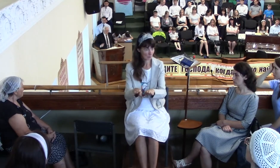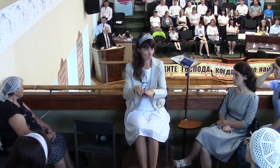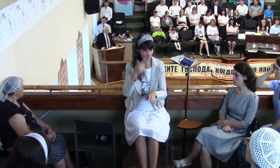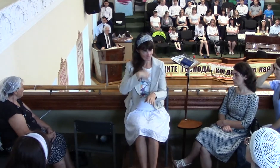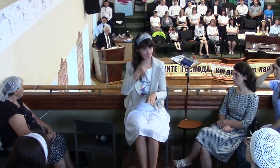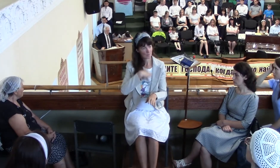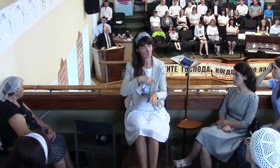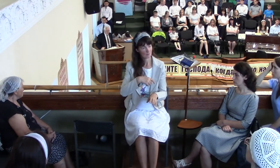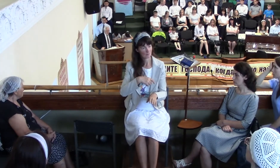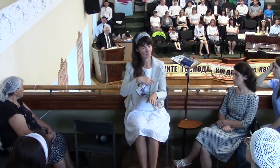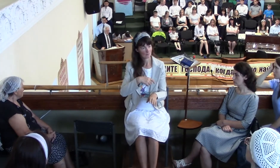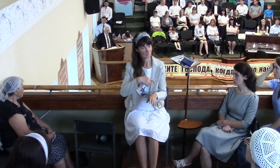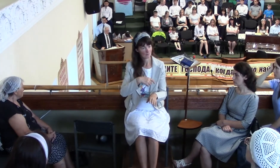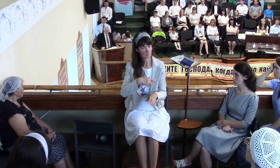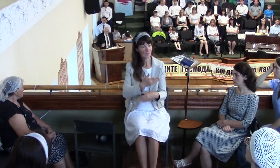мы любить себя.